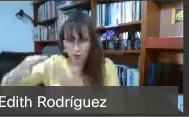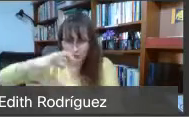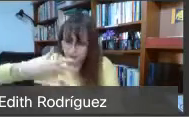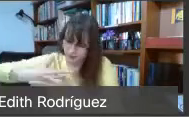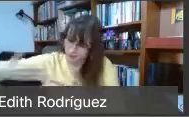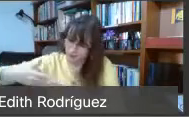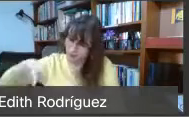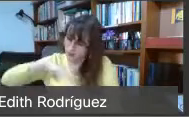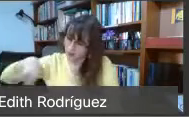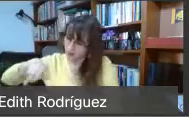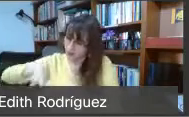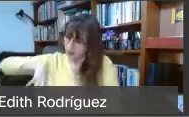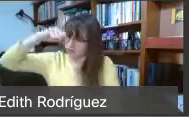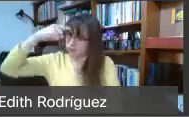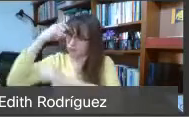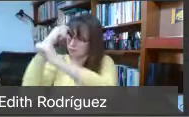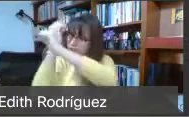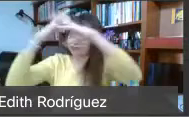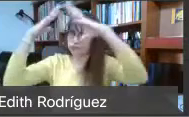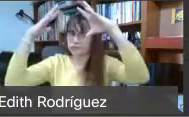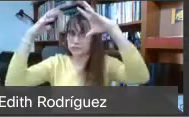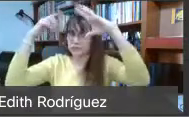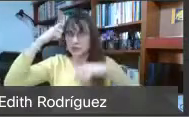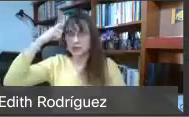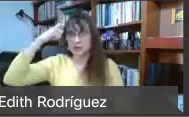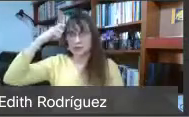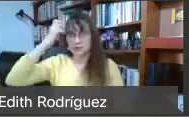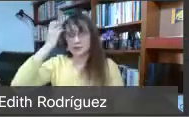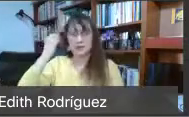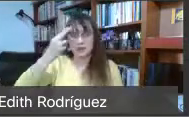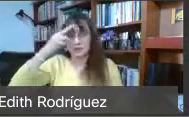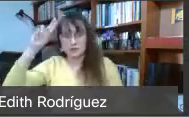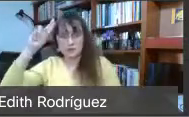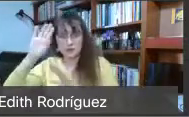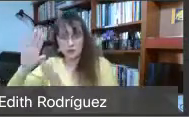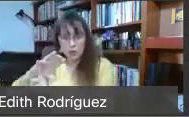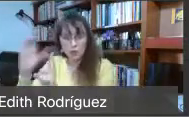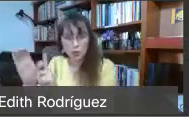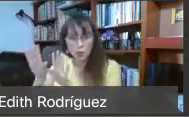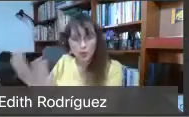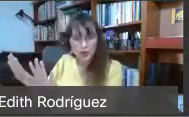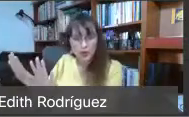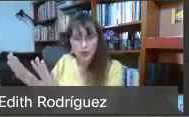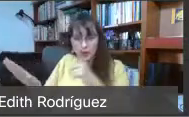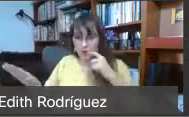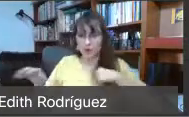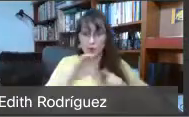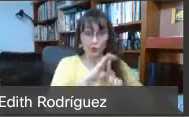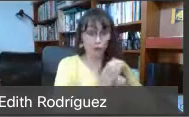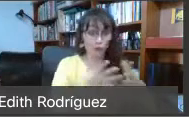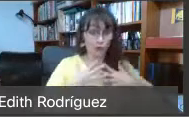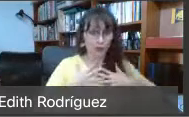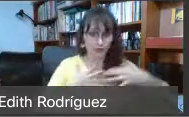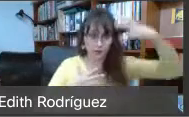estructuras gramaticales del texto escrito, un contexto que viene desde el texto. Y eso me permita recrear lo que estoy diciendo,